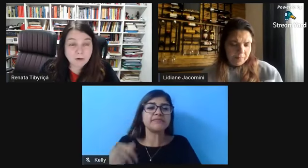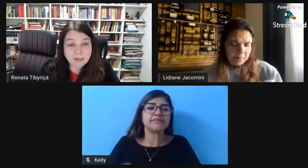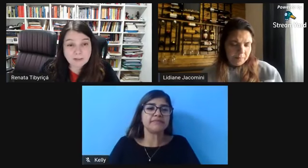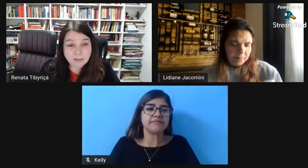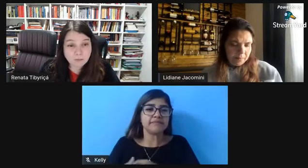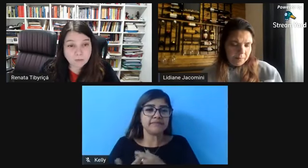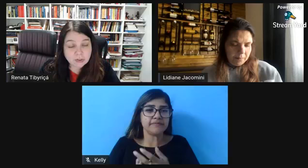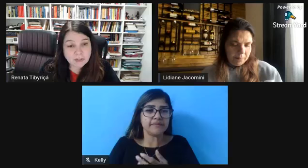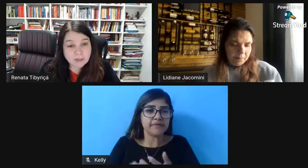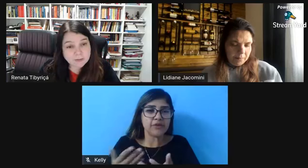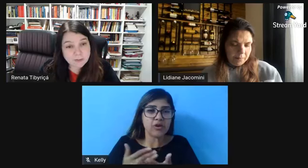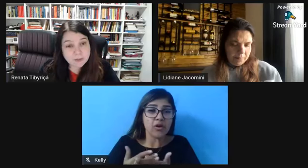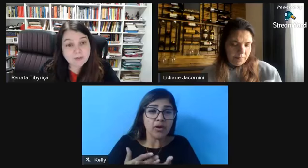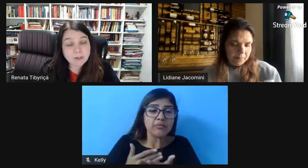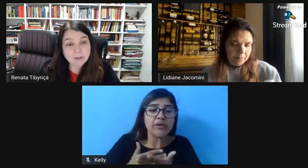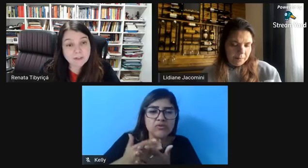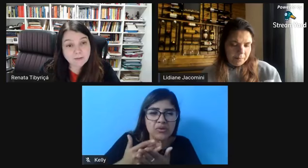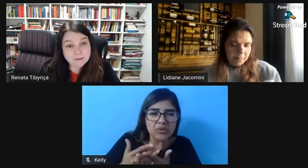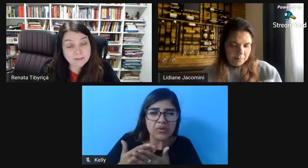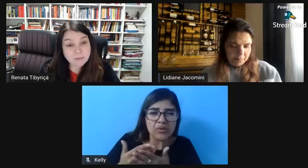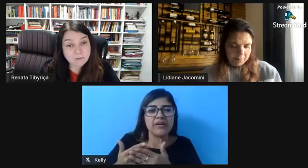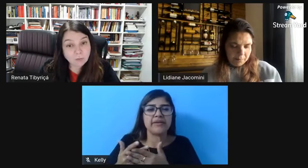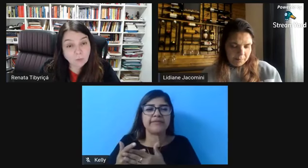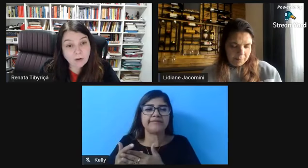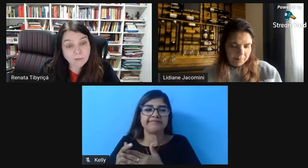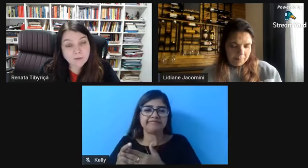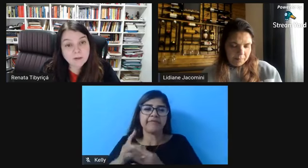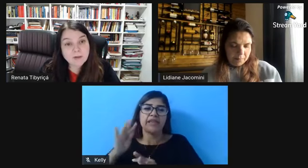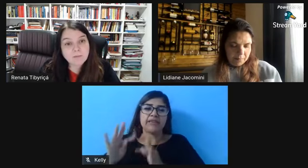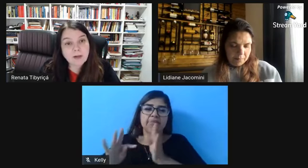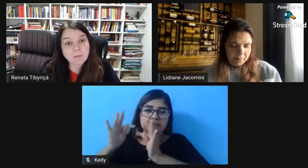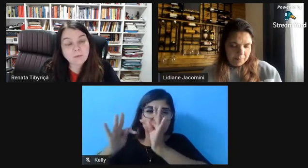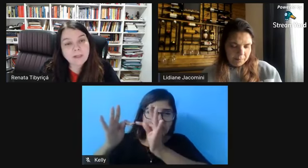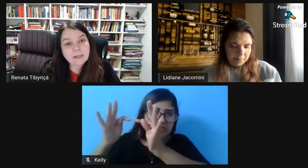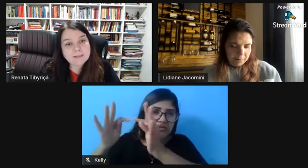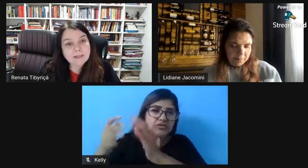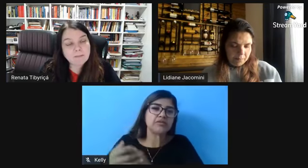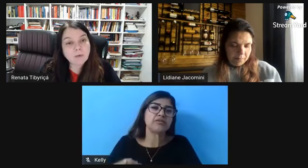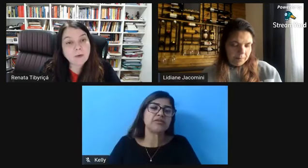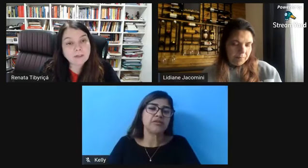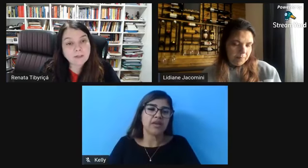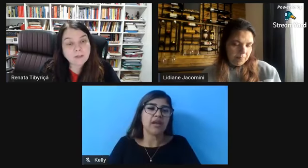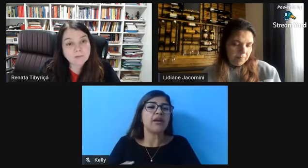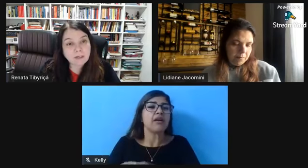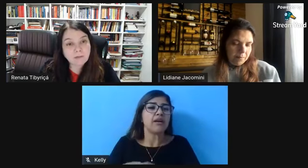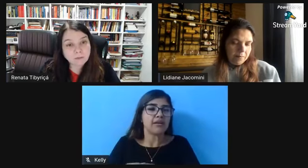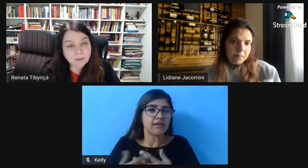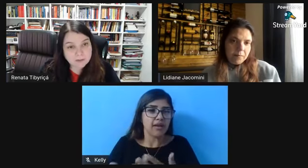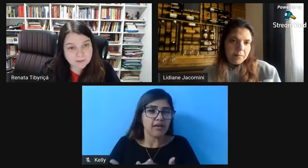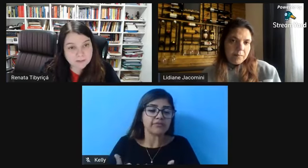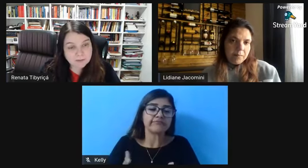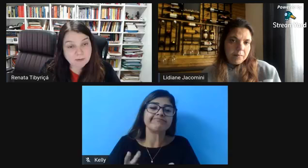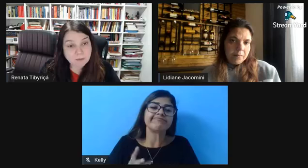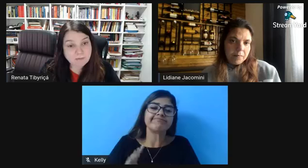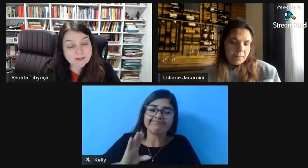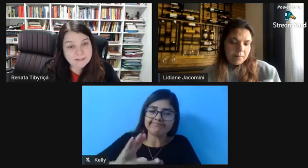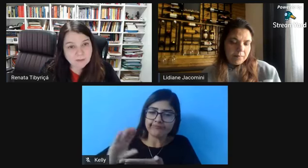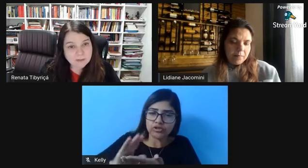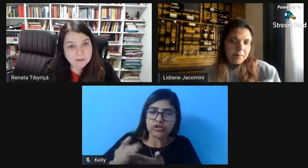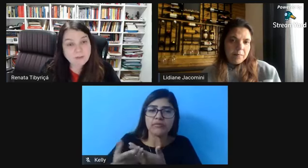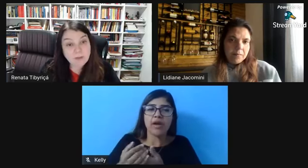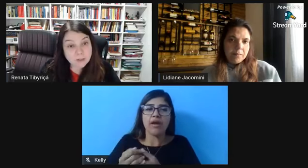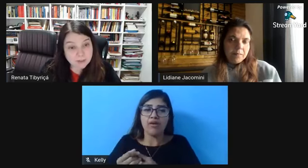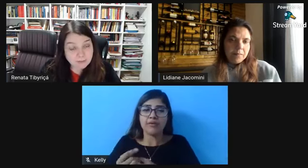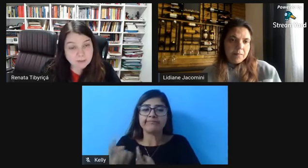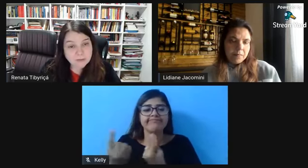investiu agora em tecnologia bastante, a gente tem até assistente virtual para poder receber o atendimento, para poder fazer